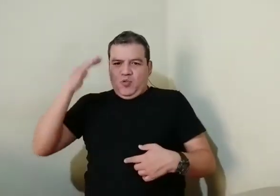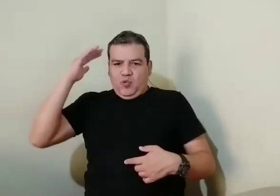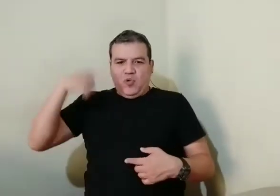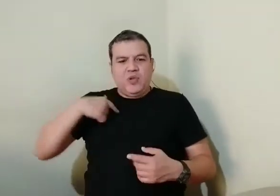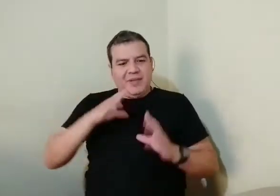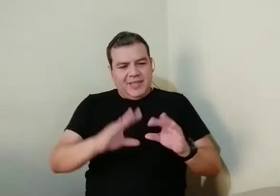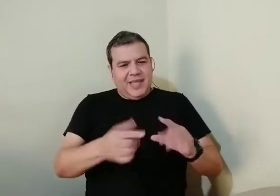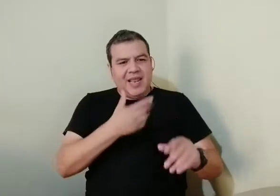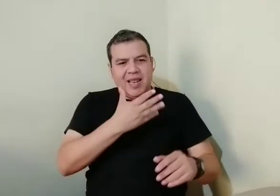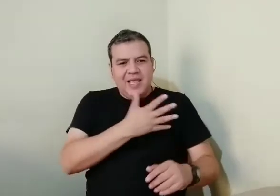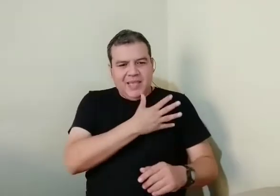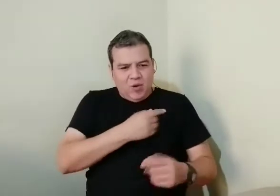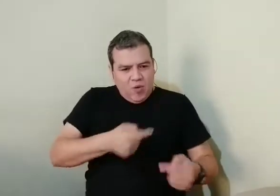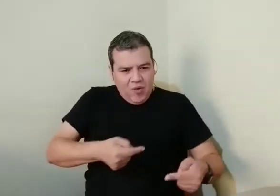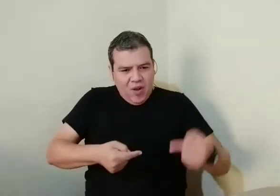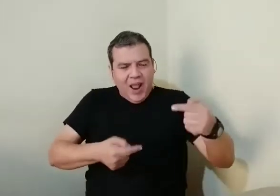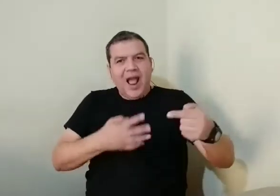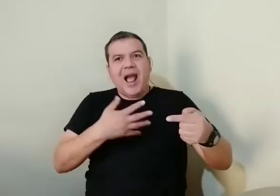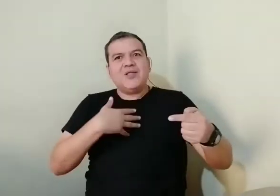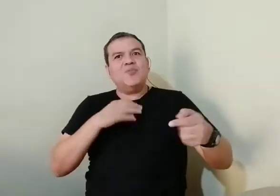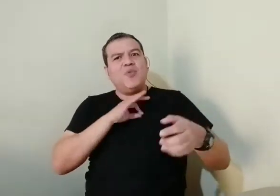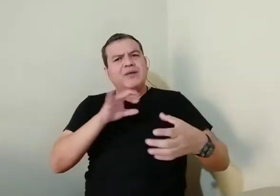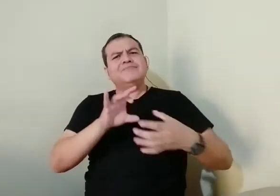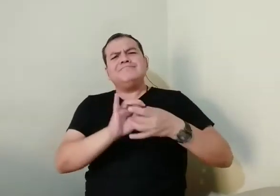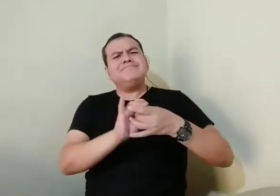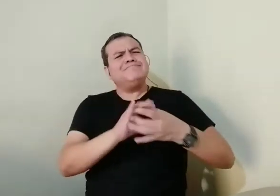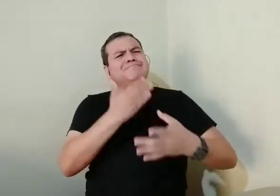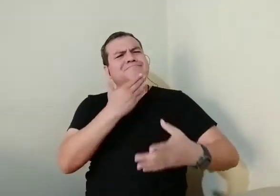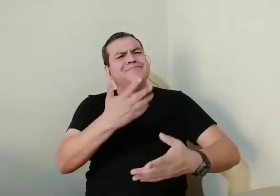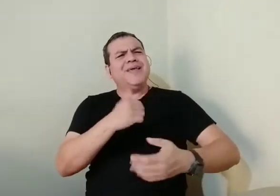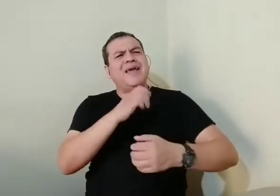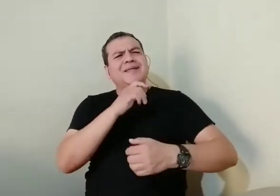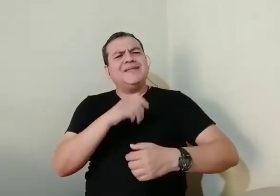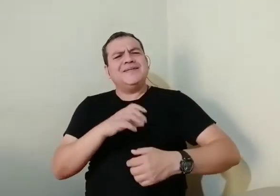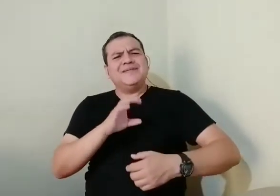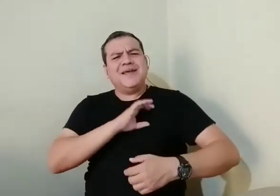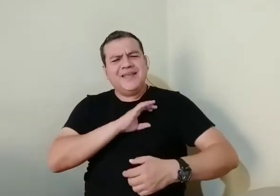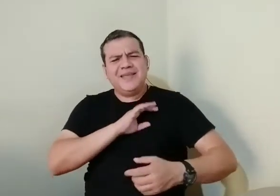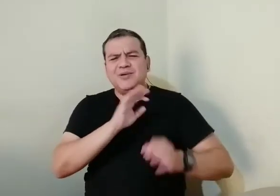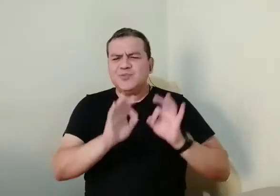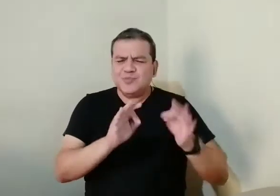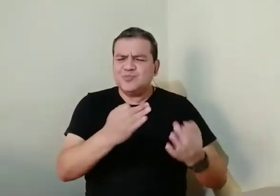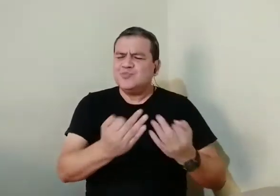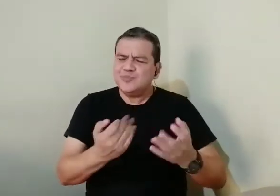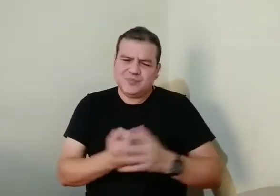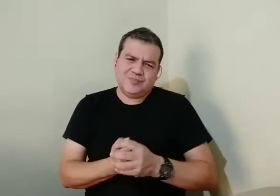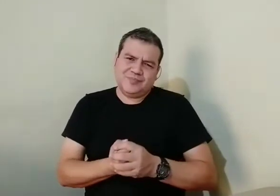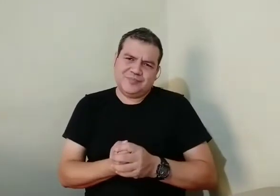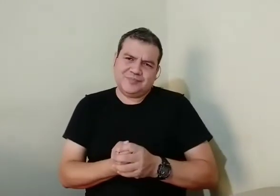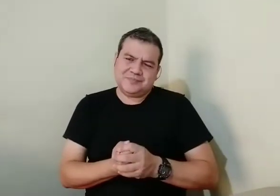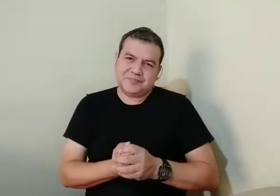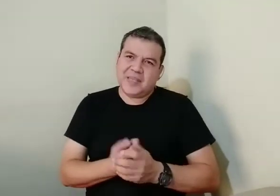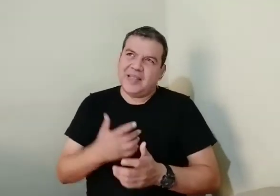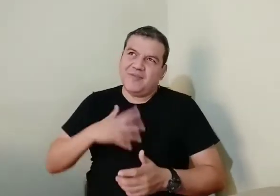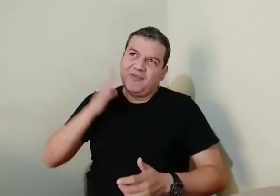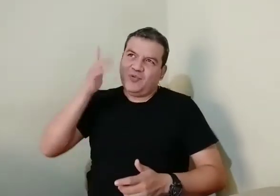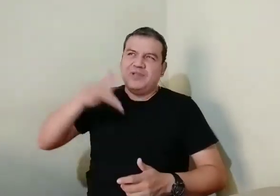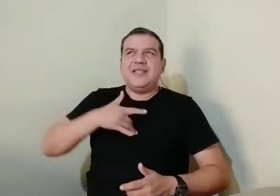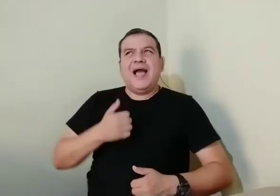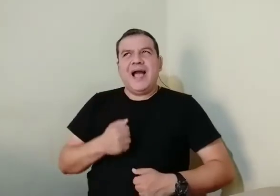Incluso si no tienes hijos, los principios que se encuentran en la Biblia funcionan para